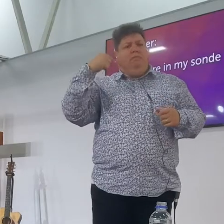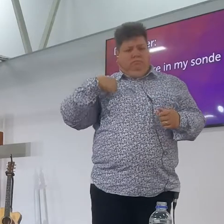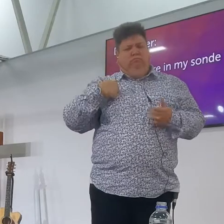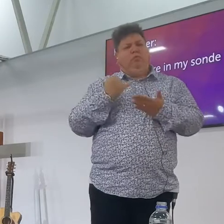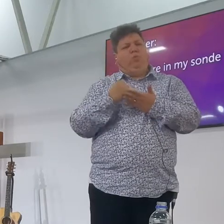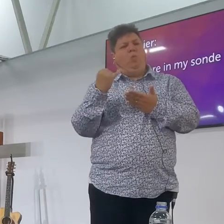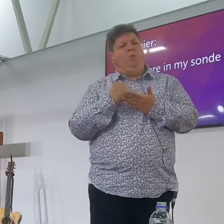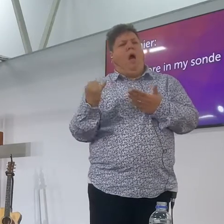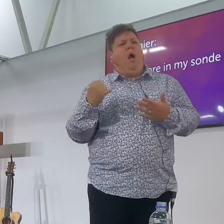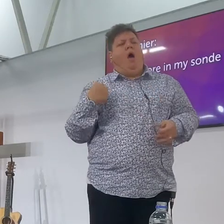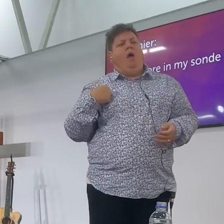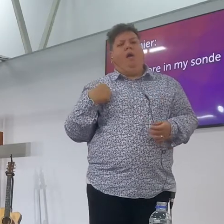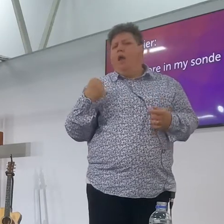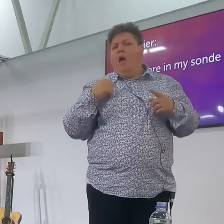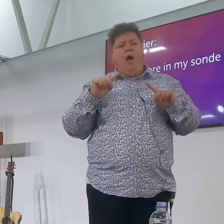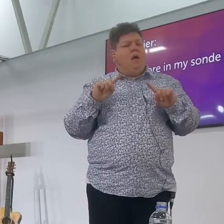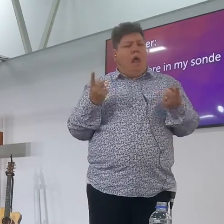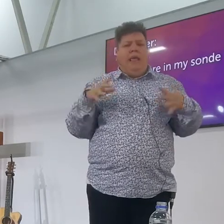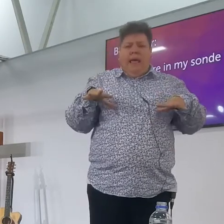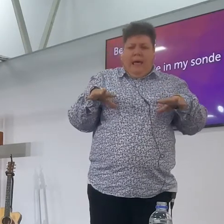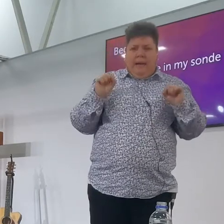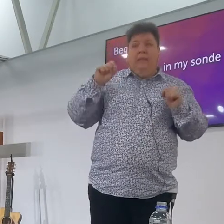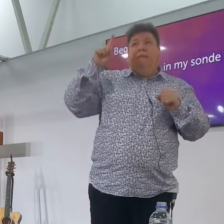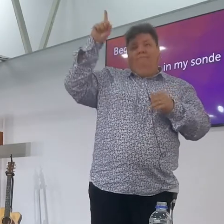myself nie red nie. Ek is verlore en